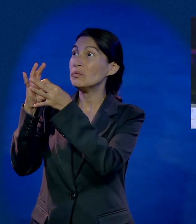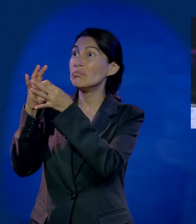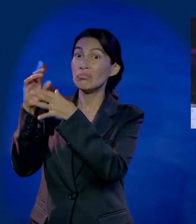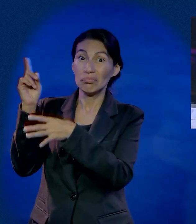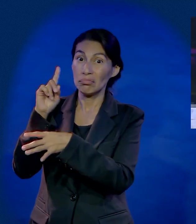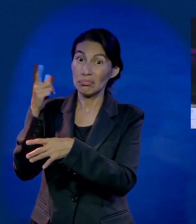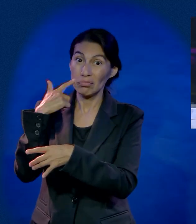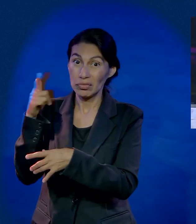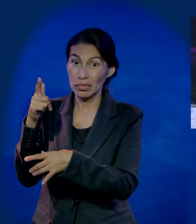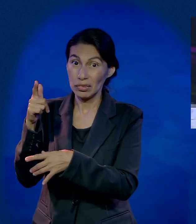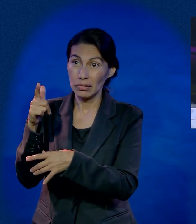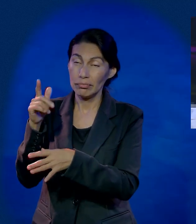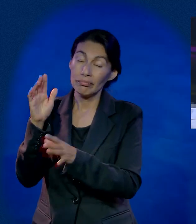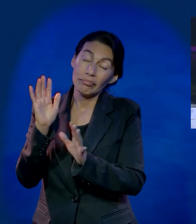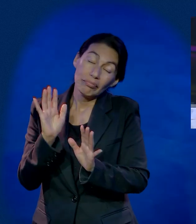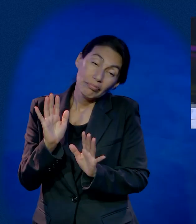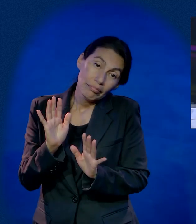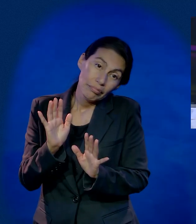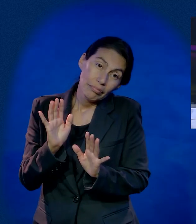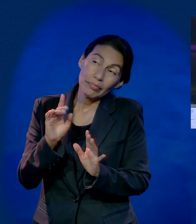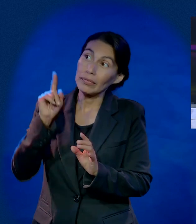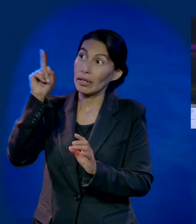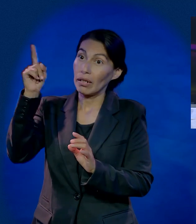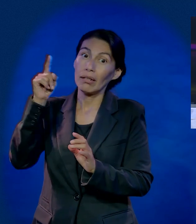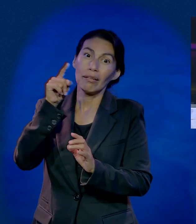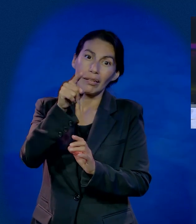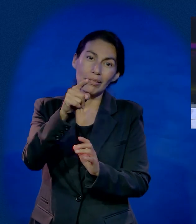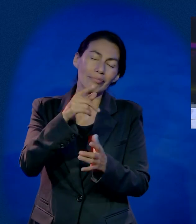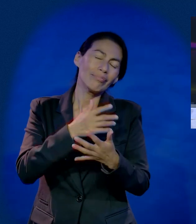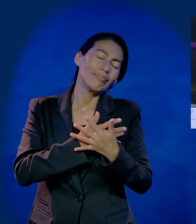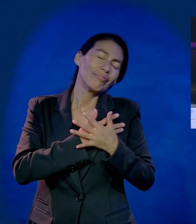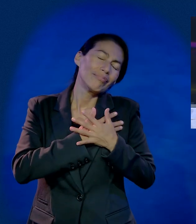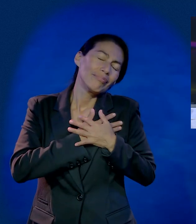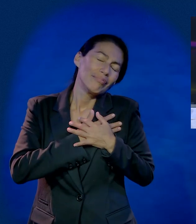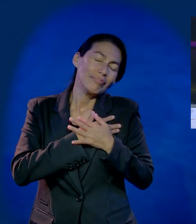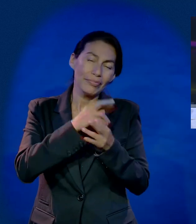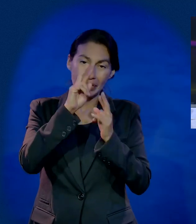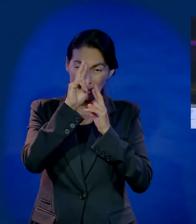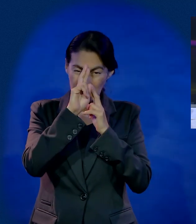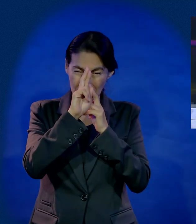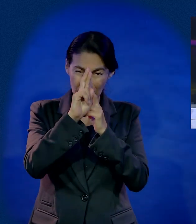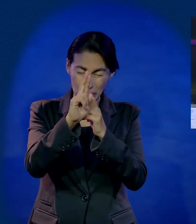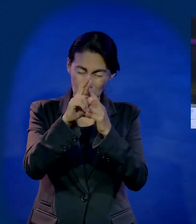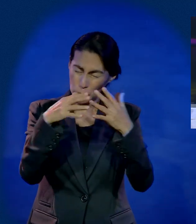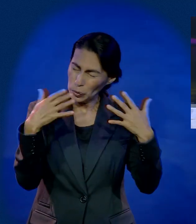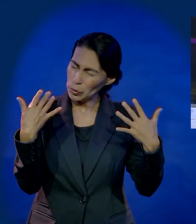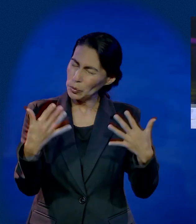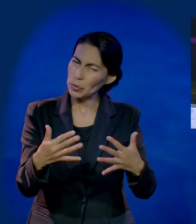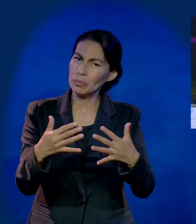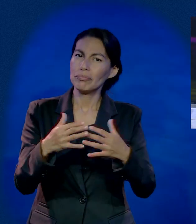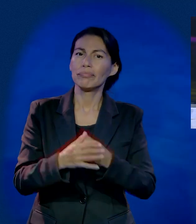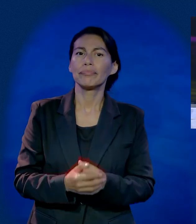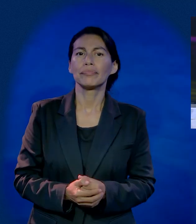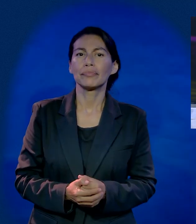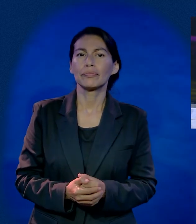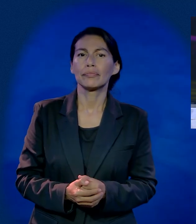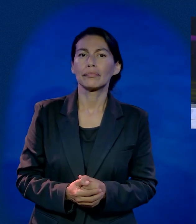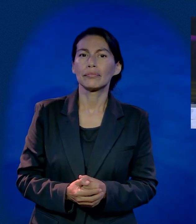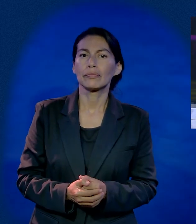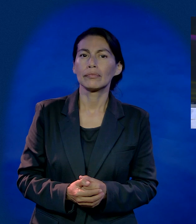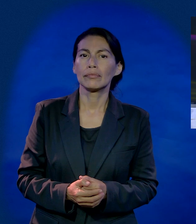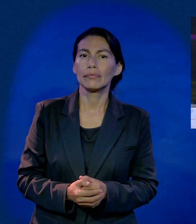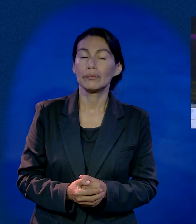Y si libre, tú no deseas nada con Él, su amor por ti seguirá eternamente. Porque Él